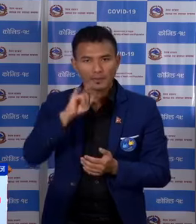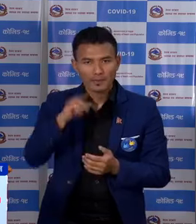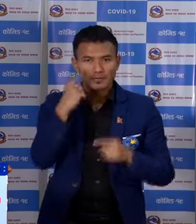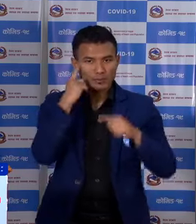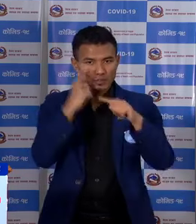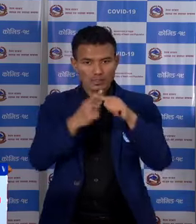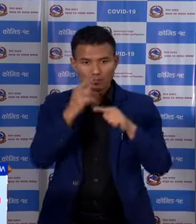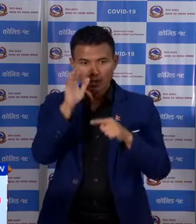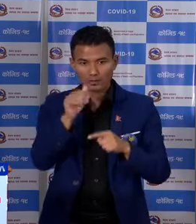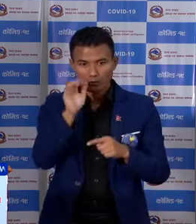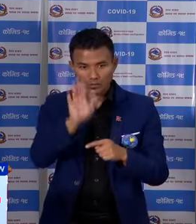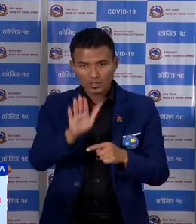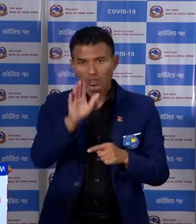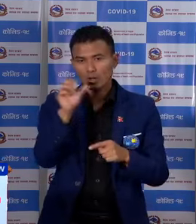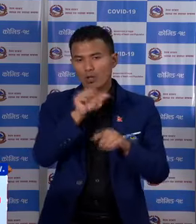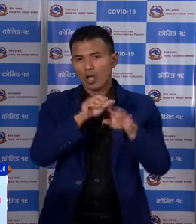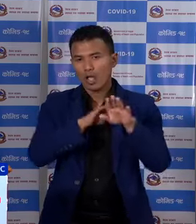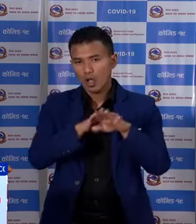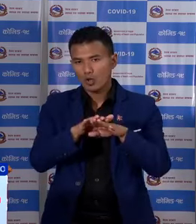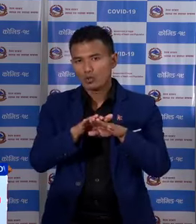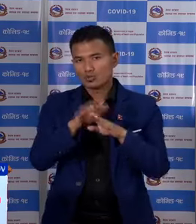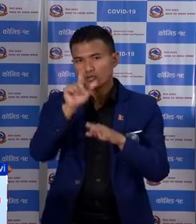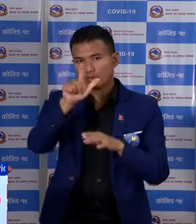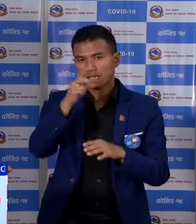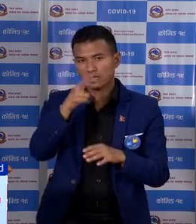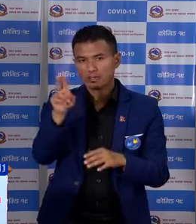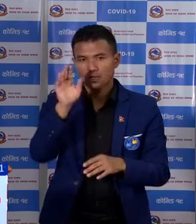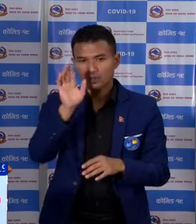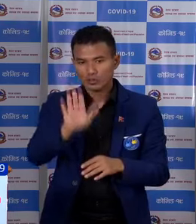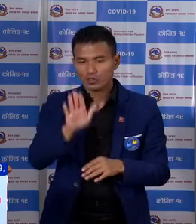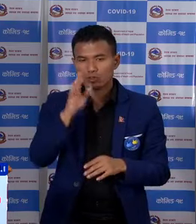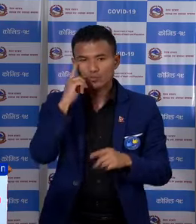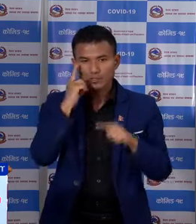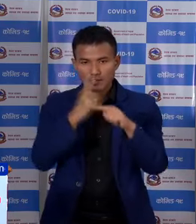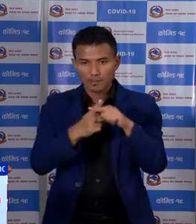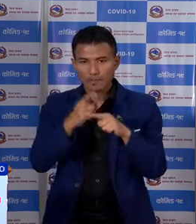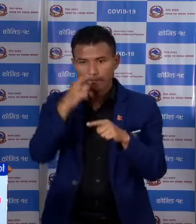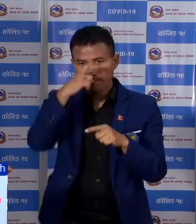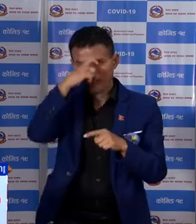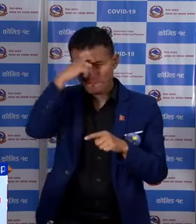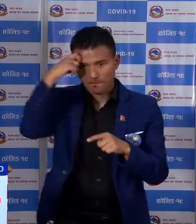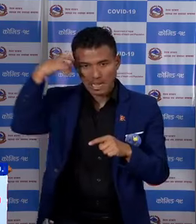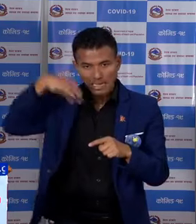ફેરી પોજીટિવ દેખેકો છા ઉહારું સાત જાના હોણોંં છા પોજીટિવ દેખેકો